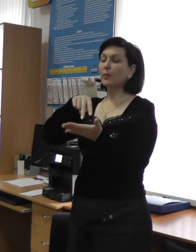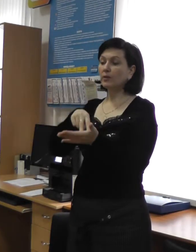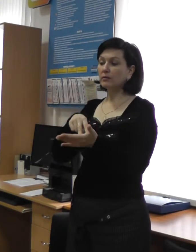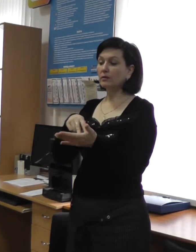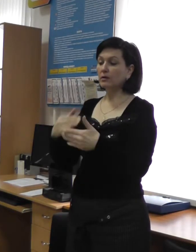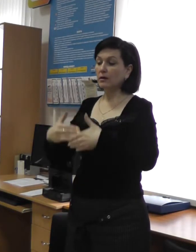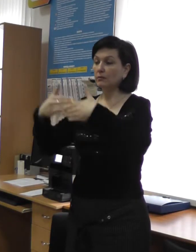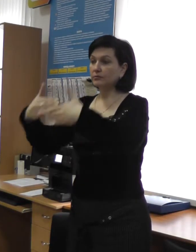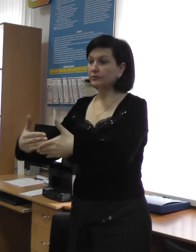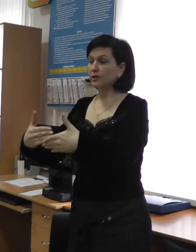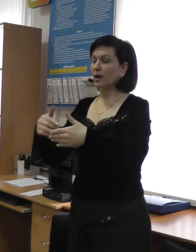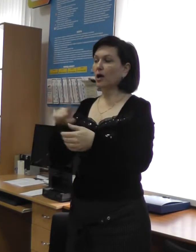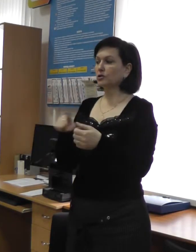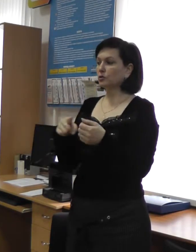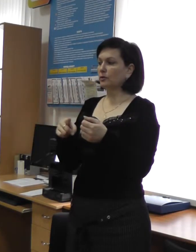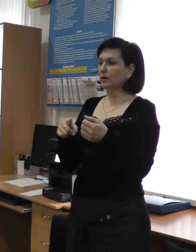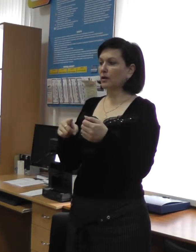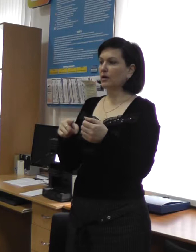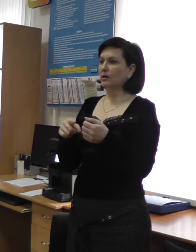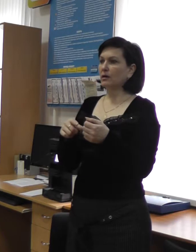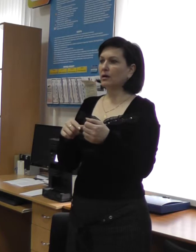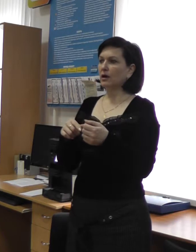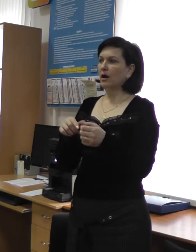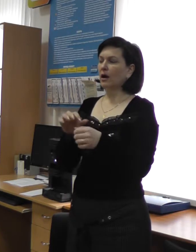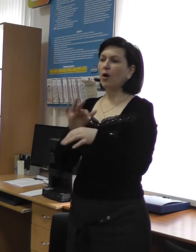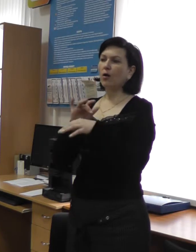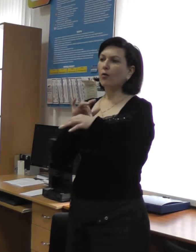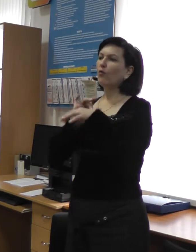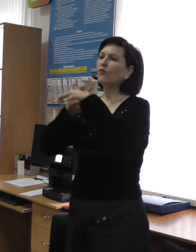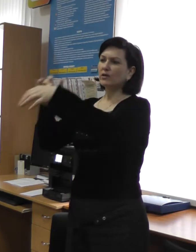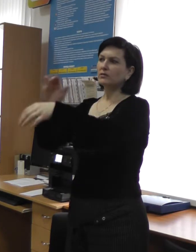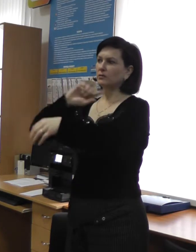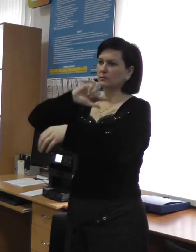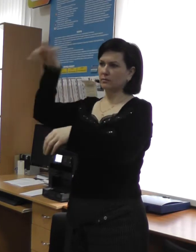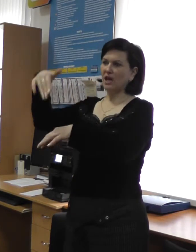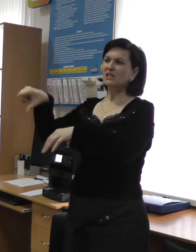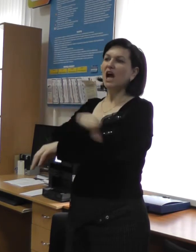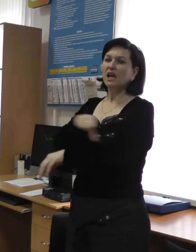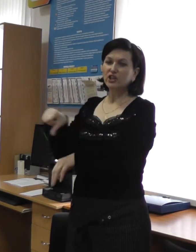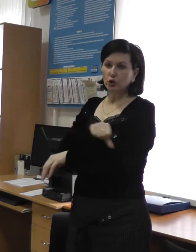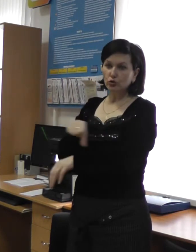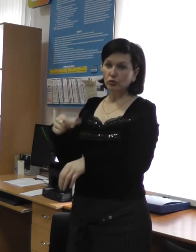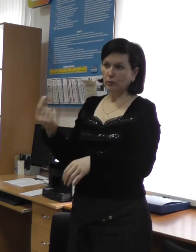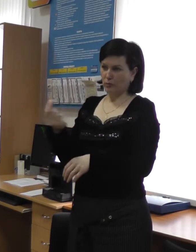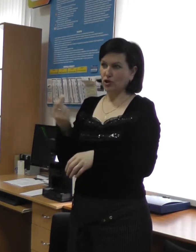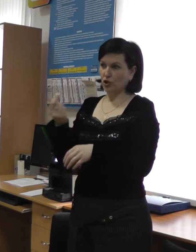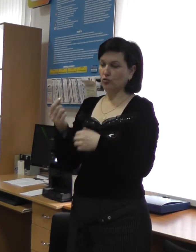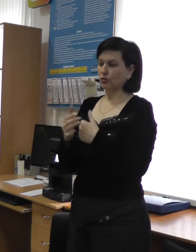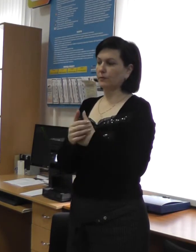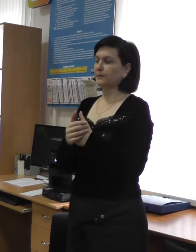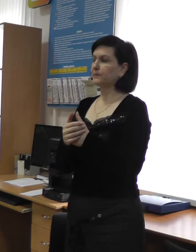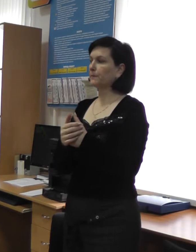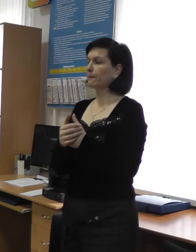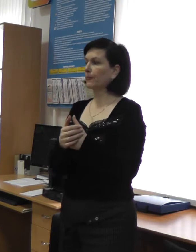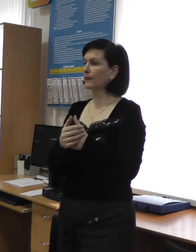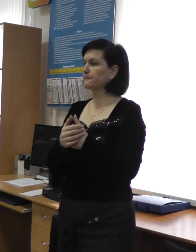выдвинулась задача организации вывоза его на продажу, в том числе и на экспорт. Это же диктовали и темпы развития